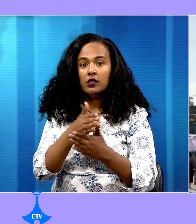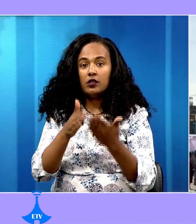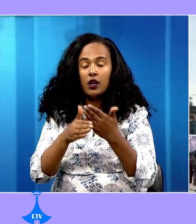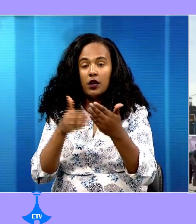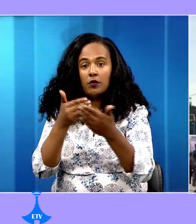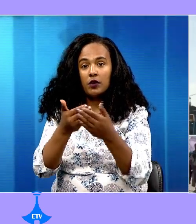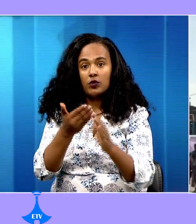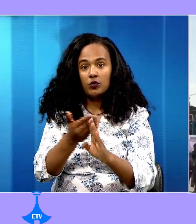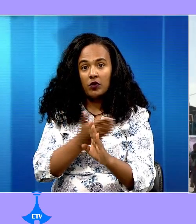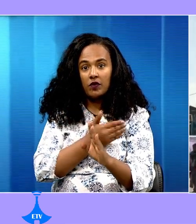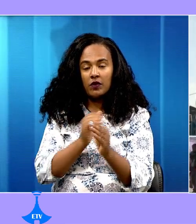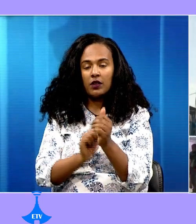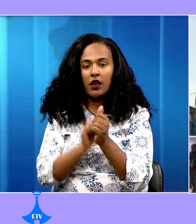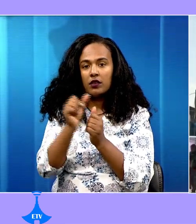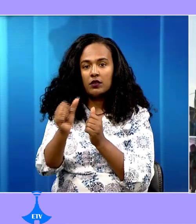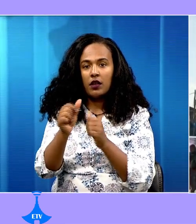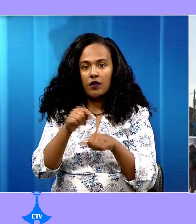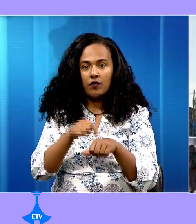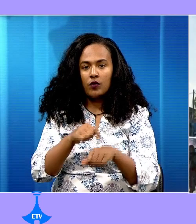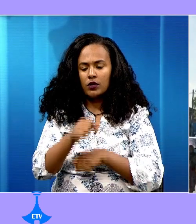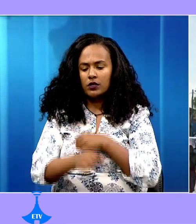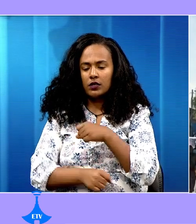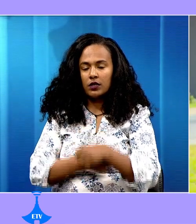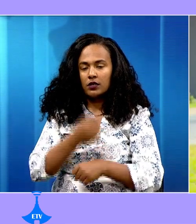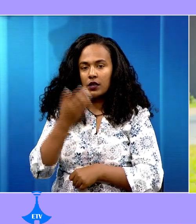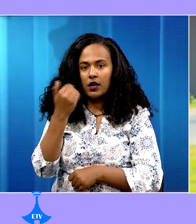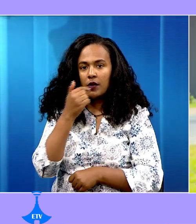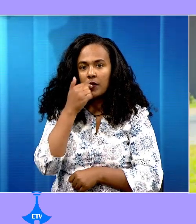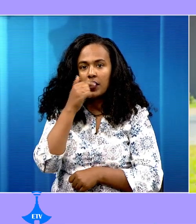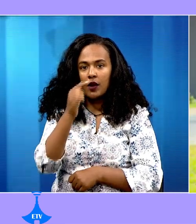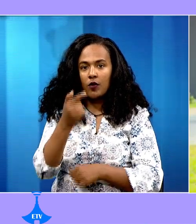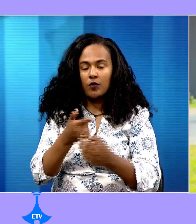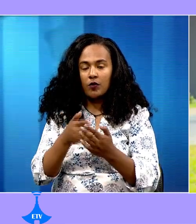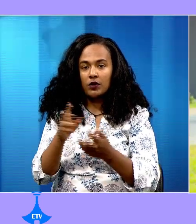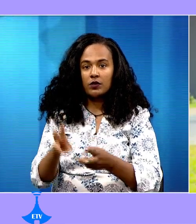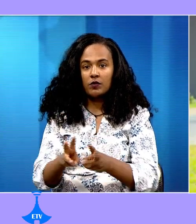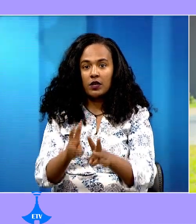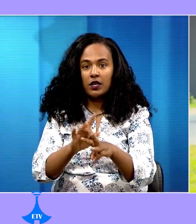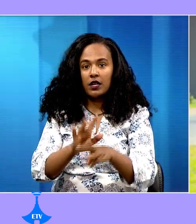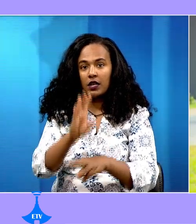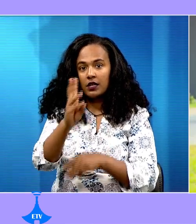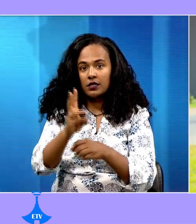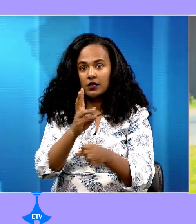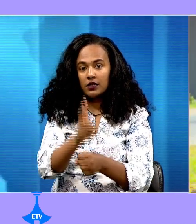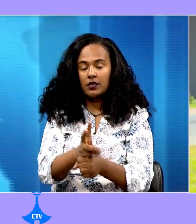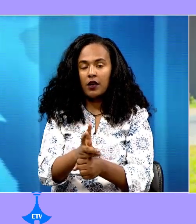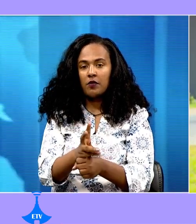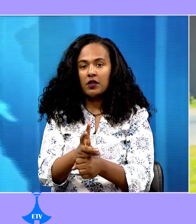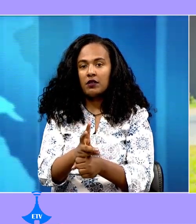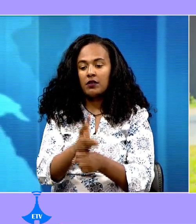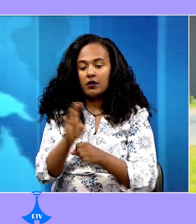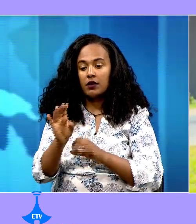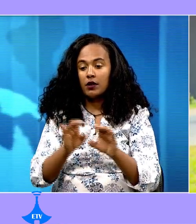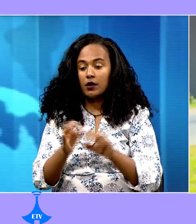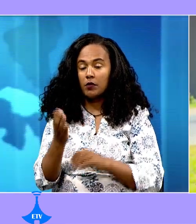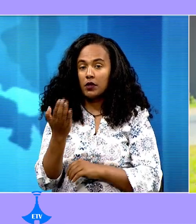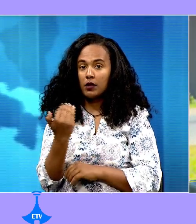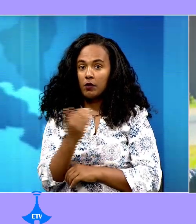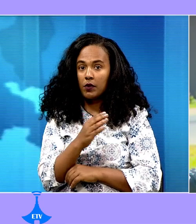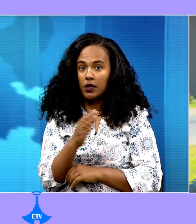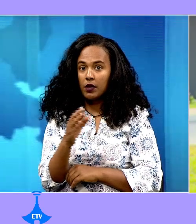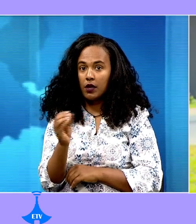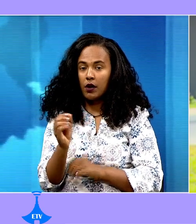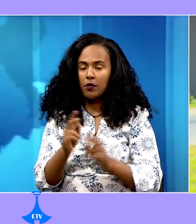በፊት ያሳለፍነው ጊዜ የስቃይ ነበር ይላሉ። በዚህ መንገድ ላይ ለ6 ዓመት ተተላለፈበት ነበርና